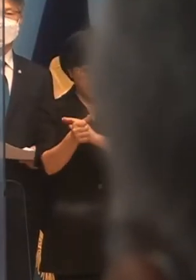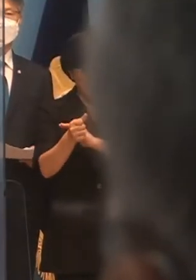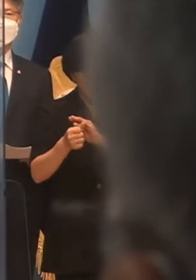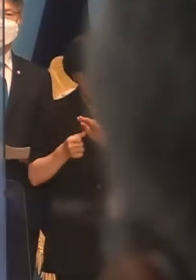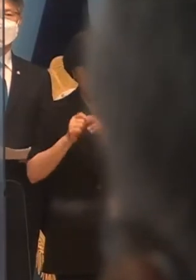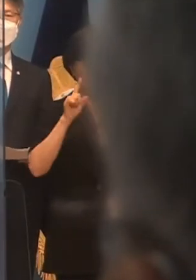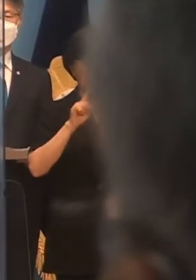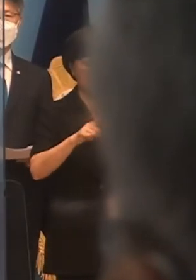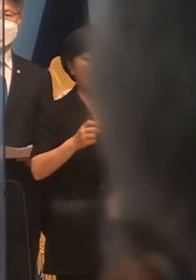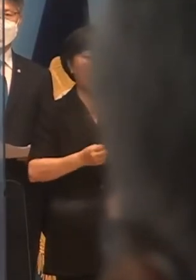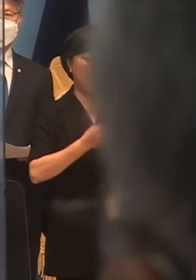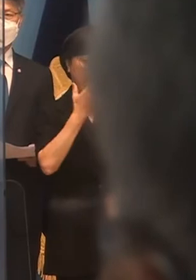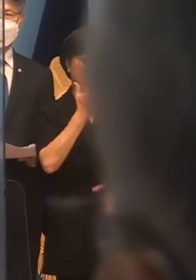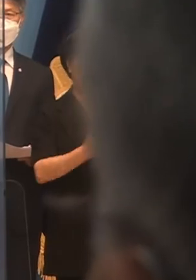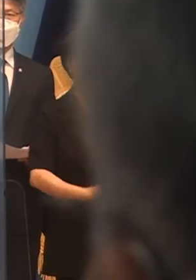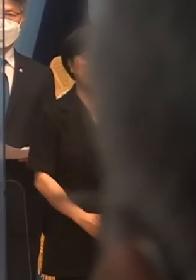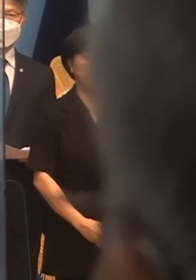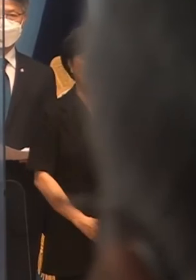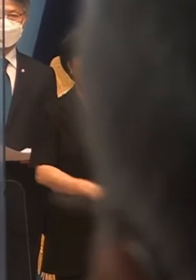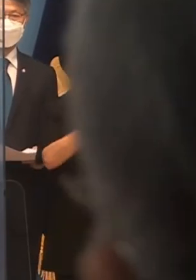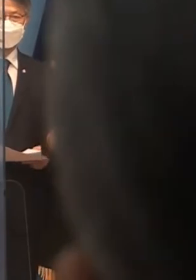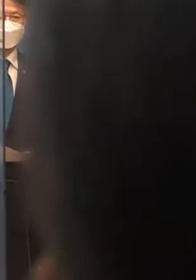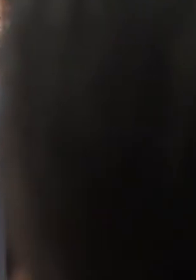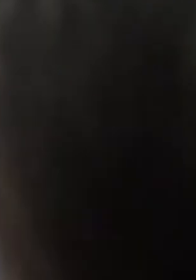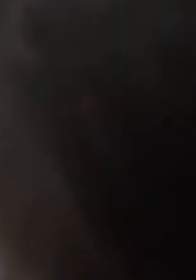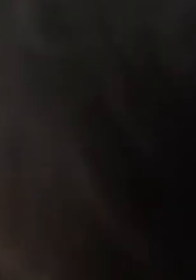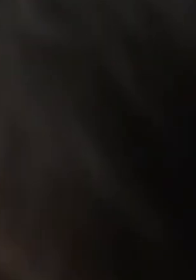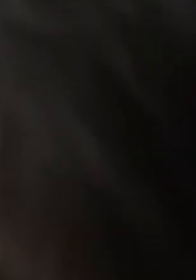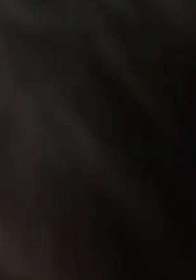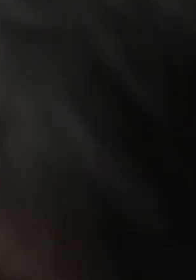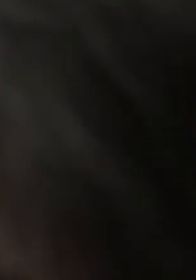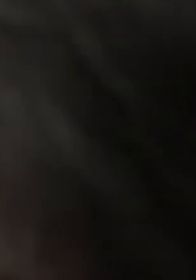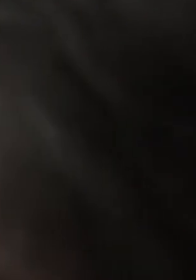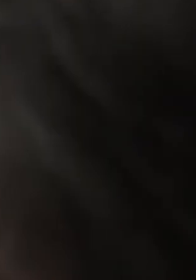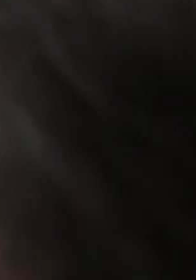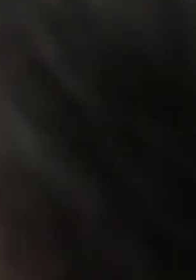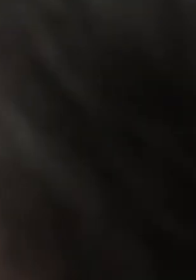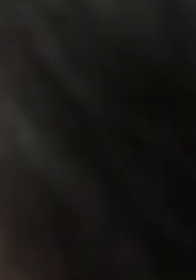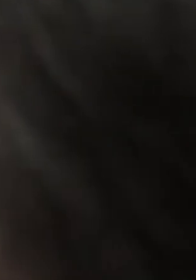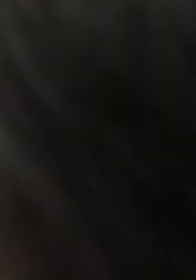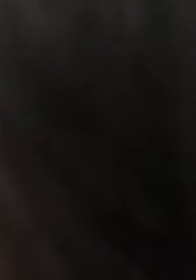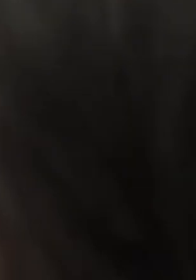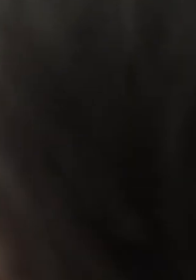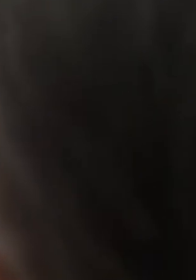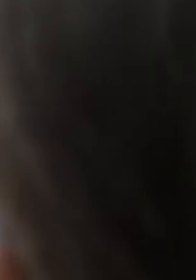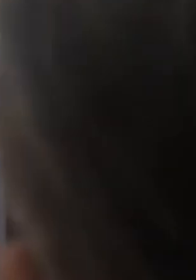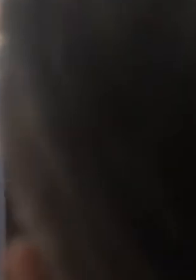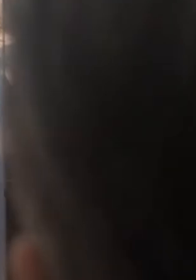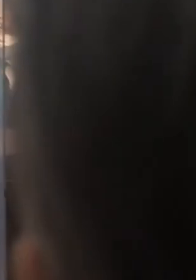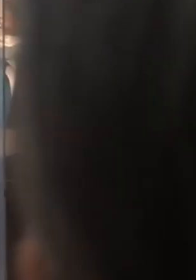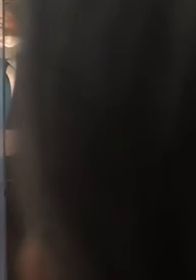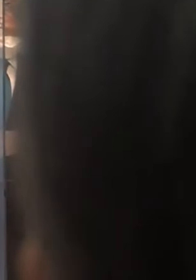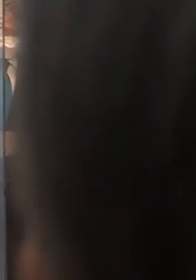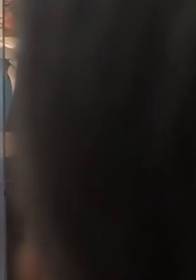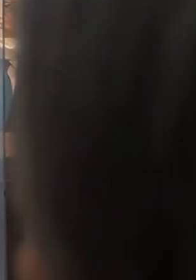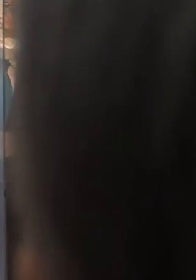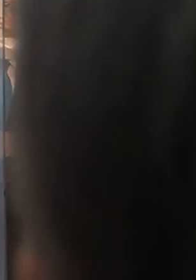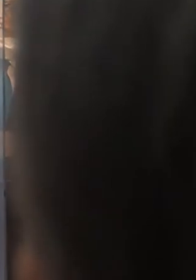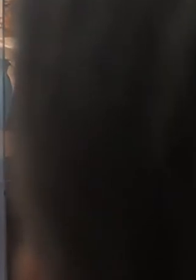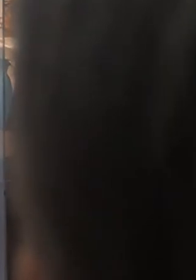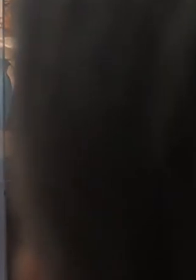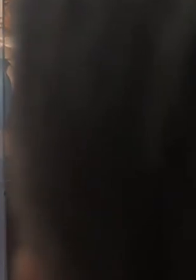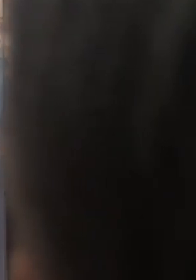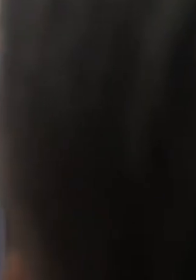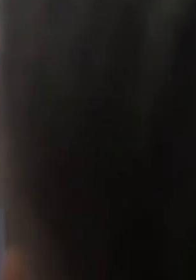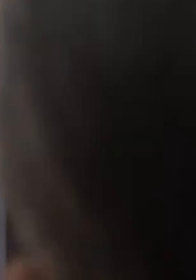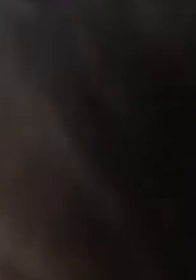비겁했음을 고백하지 않을 수 없습니다. 송구스러운 마음을 금할 수 없습니다. 민생을 우선하는 한편 개혁 입법을 병행할 수